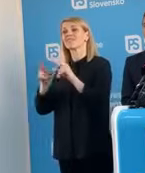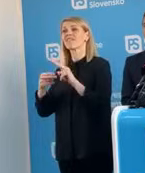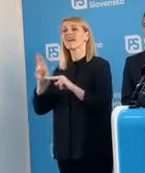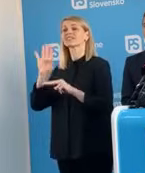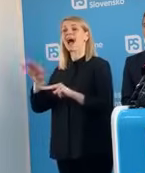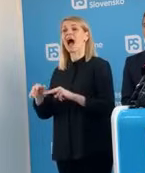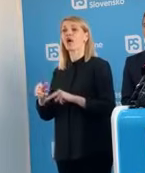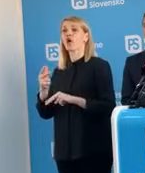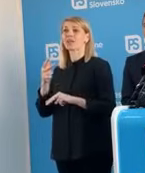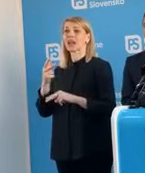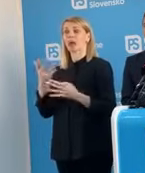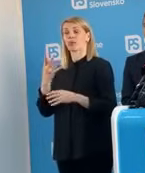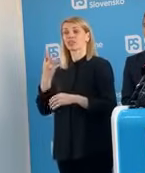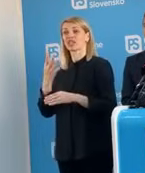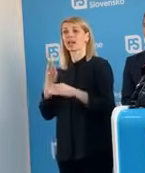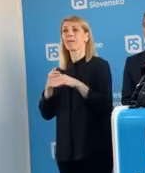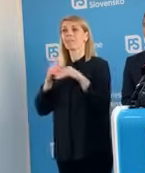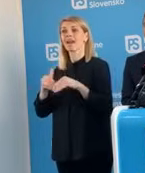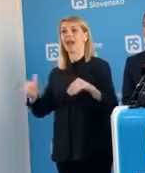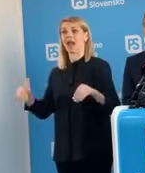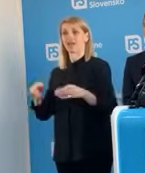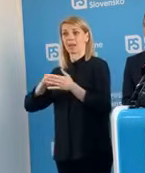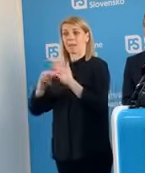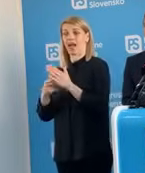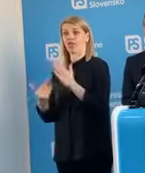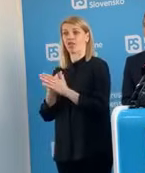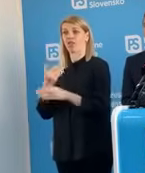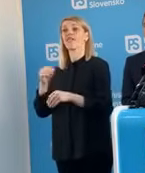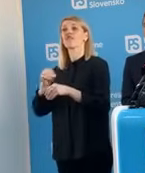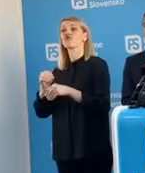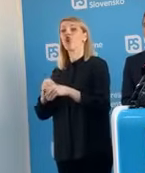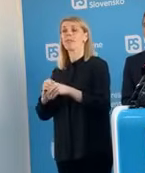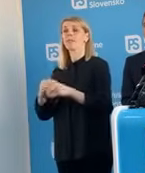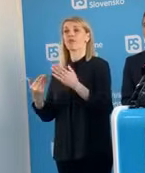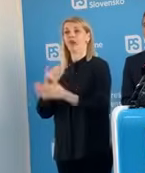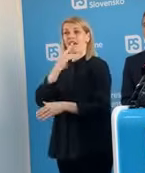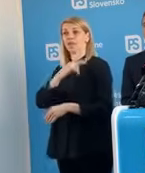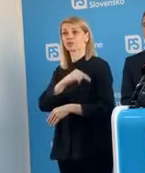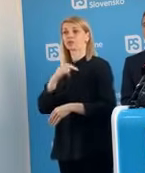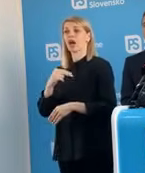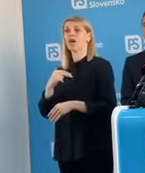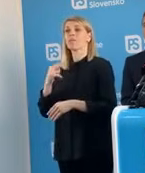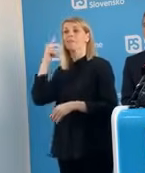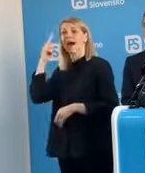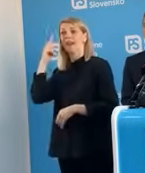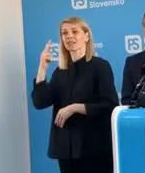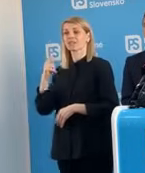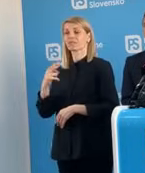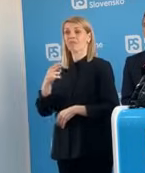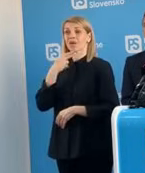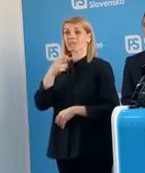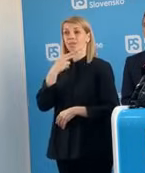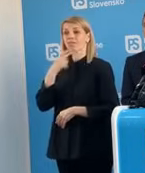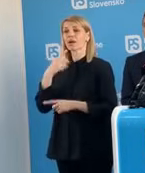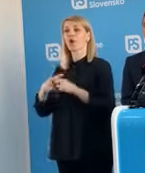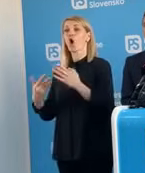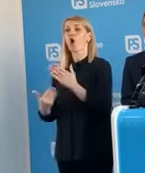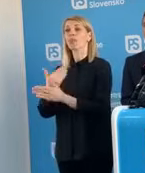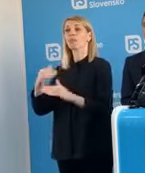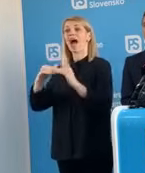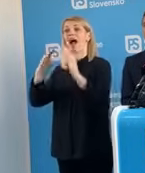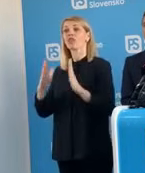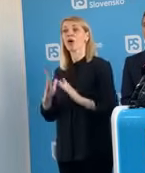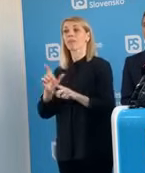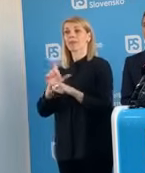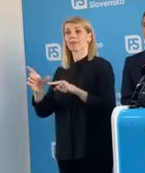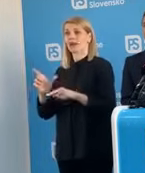3 miliardy, možno 4 miliardy z plánu obnovy. A to sú nové nemocnice v Martine, v Banskej Bystrici. To je obnova domov pre